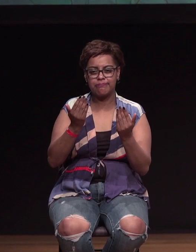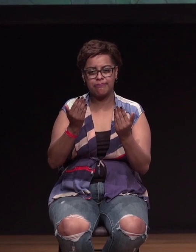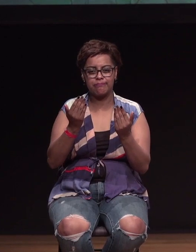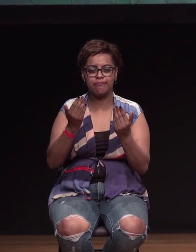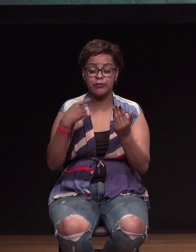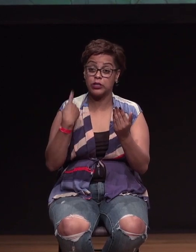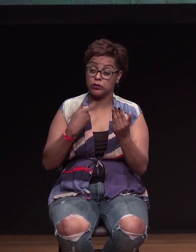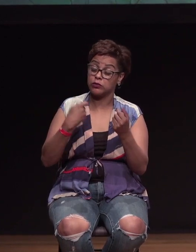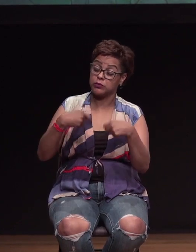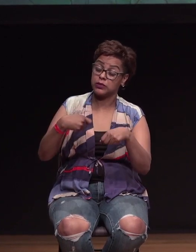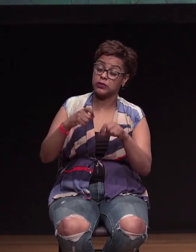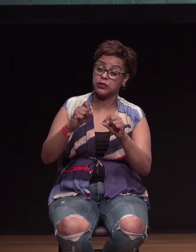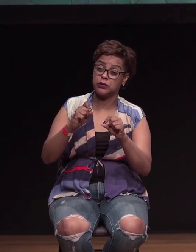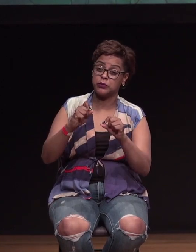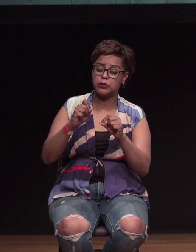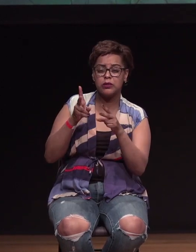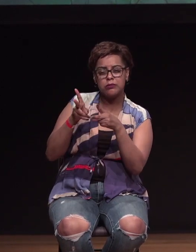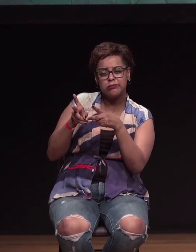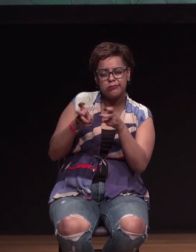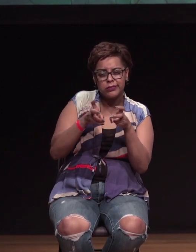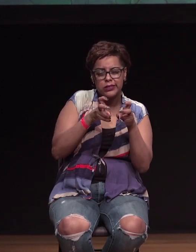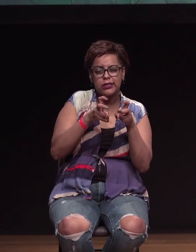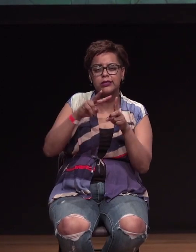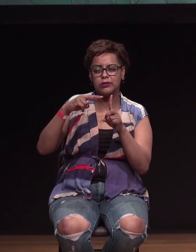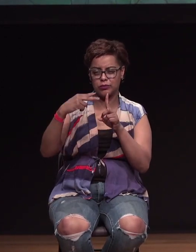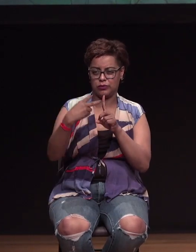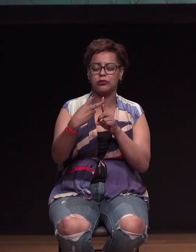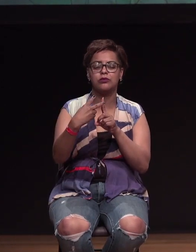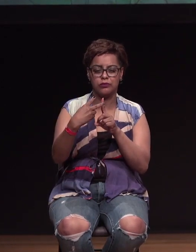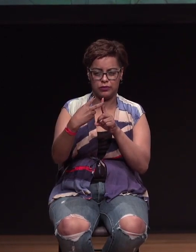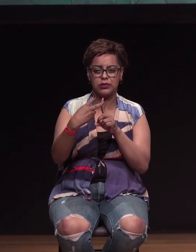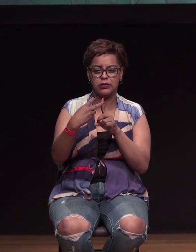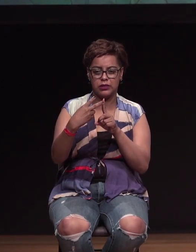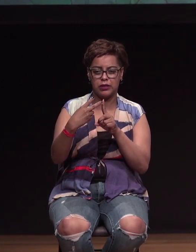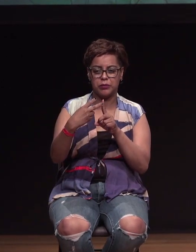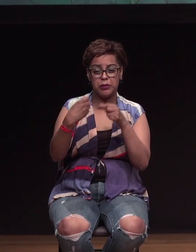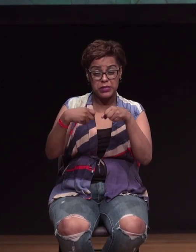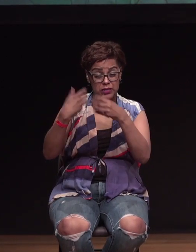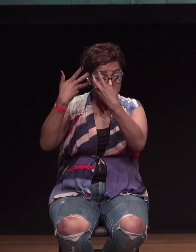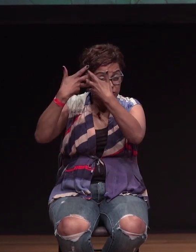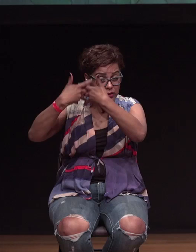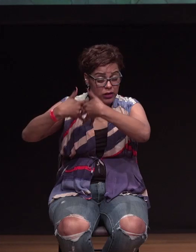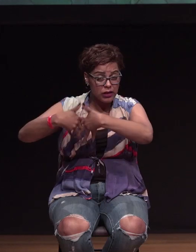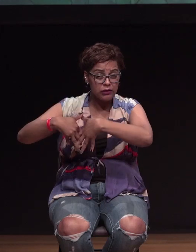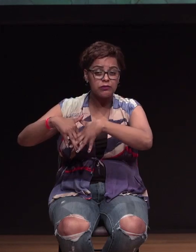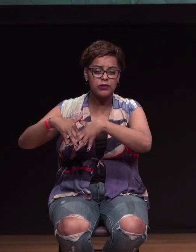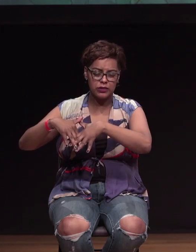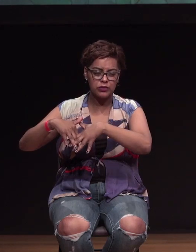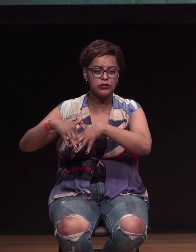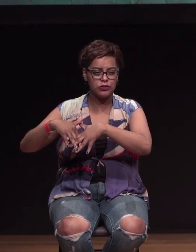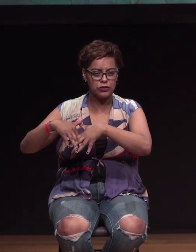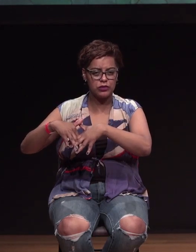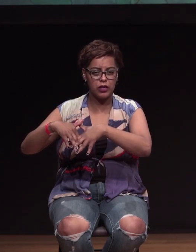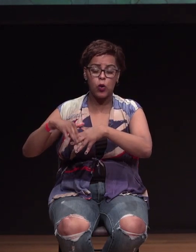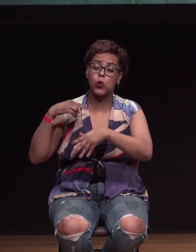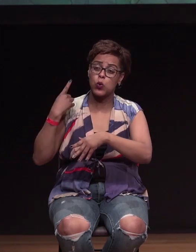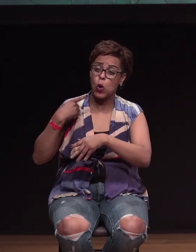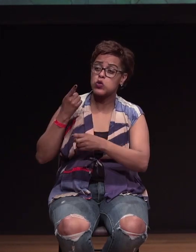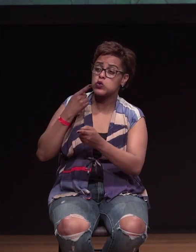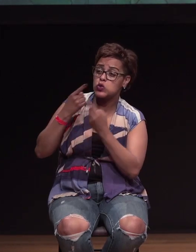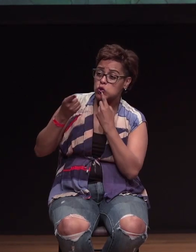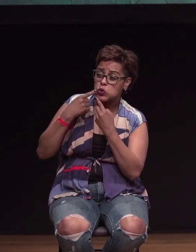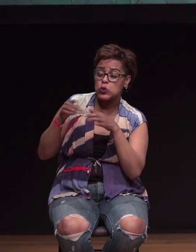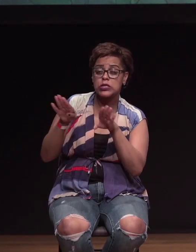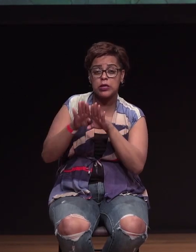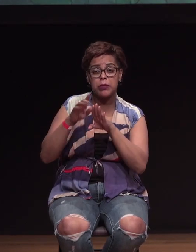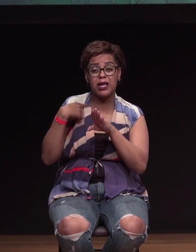precisam ser observadas para a gente complexificar um pouco, tanto o nosso discurso quanto a nossa